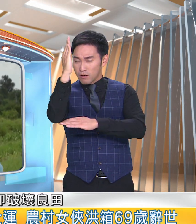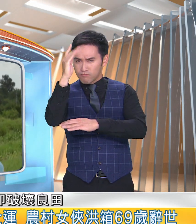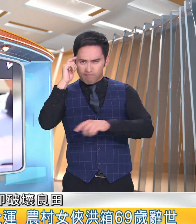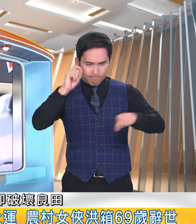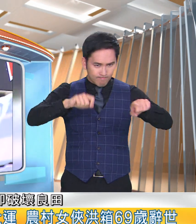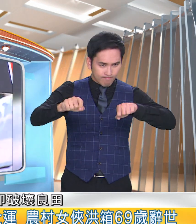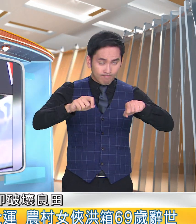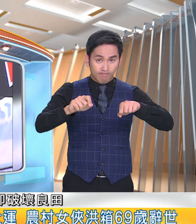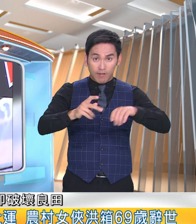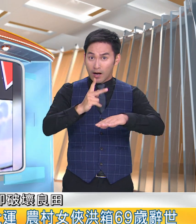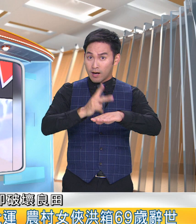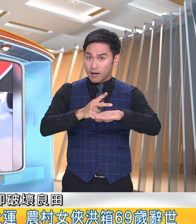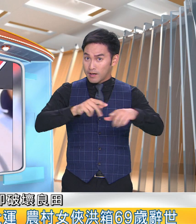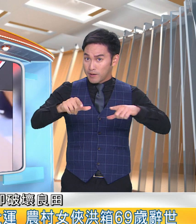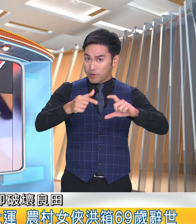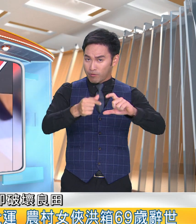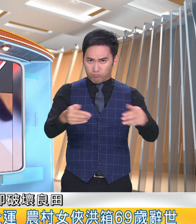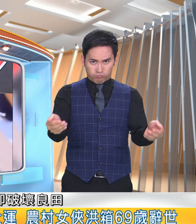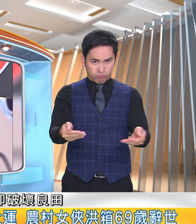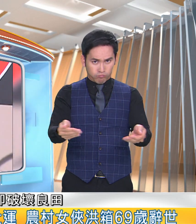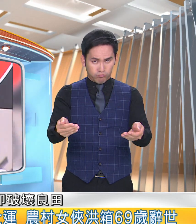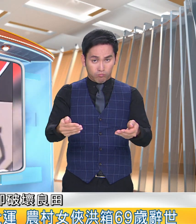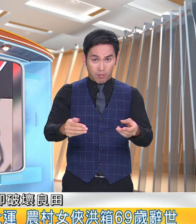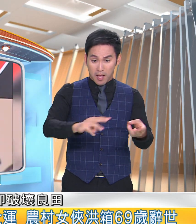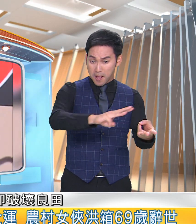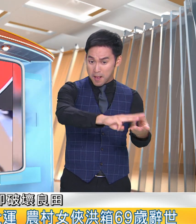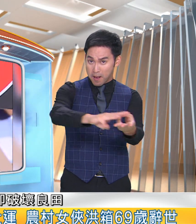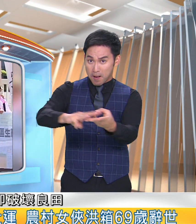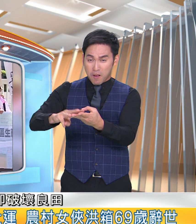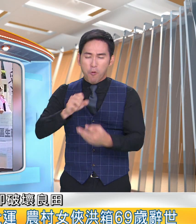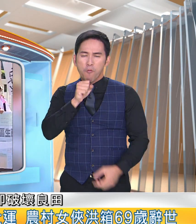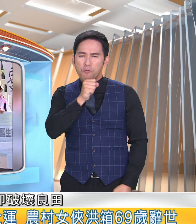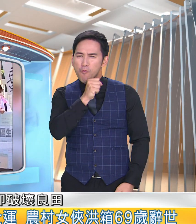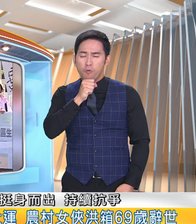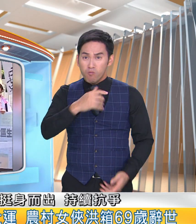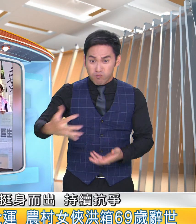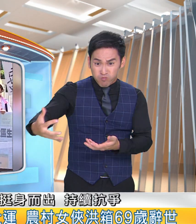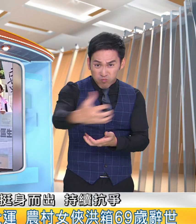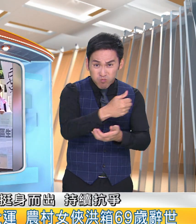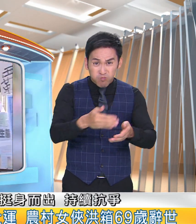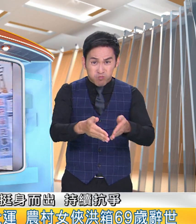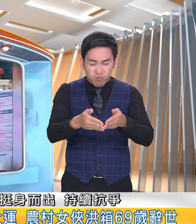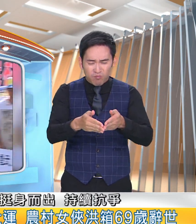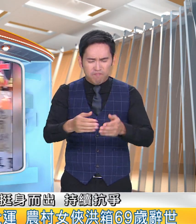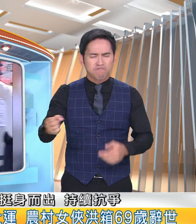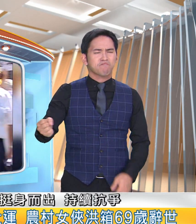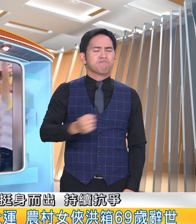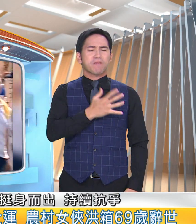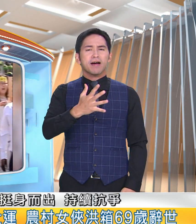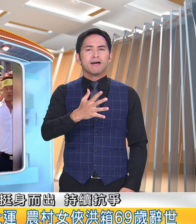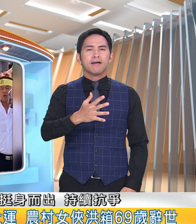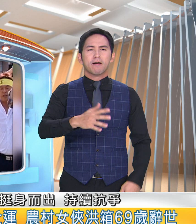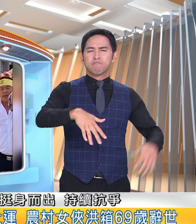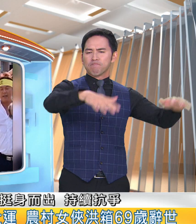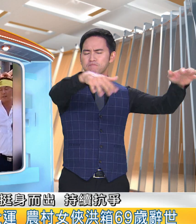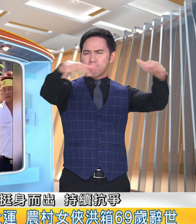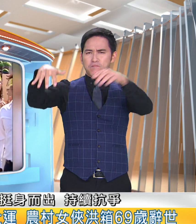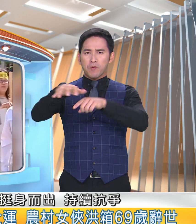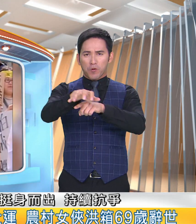园区，却破坏良田，与当地居民共同挺身而出，